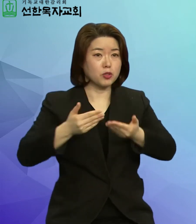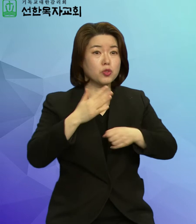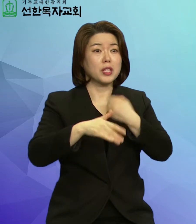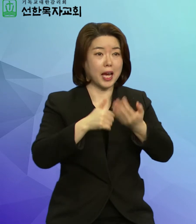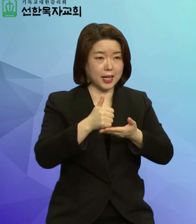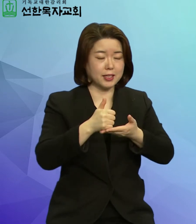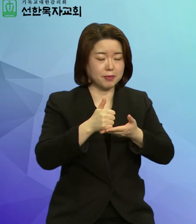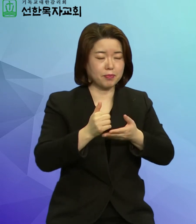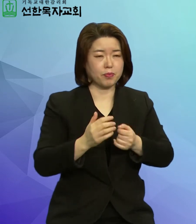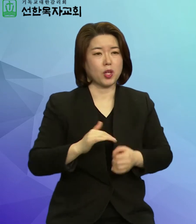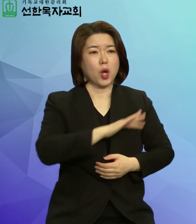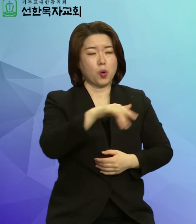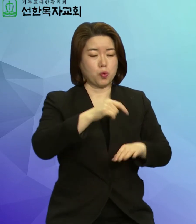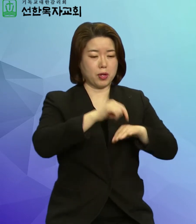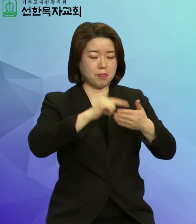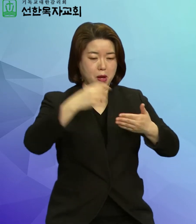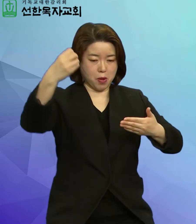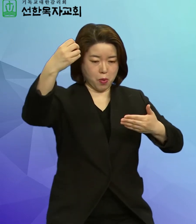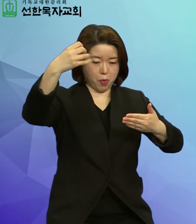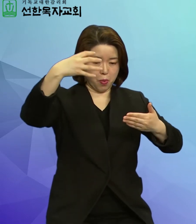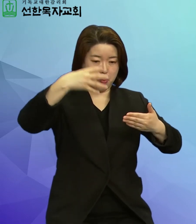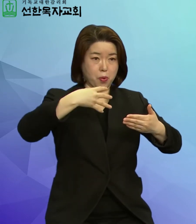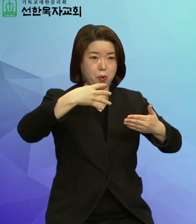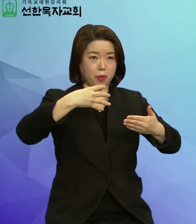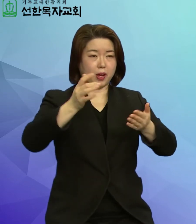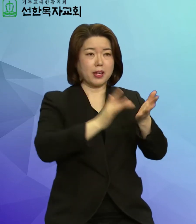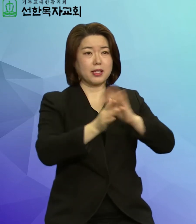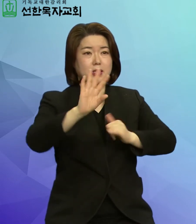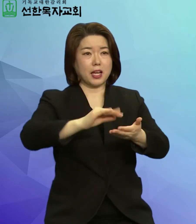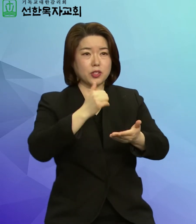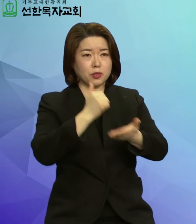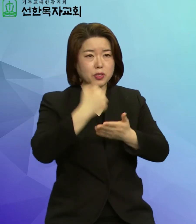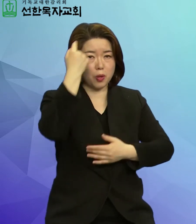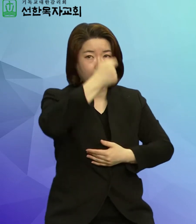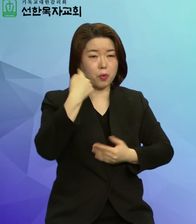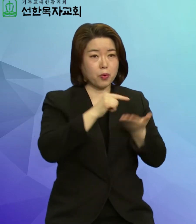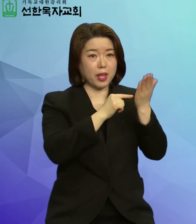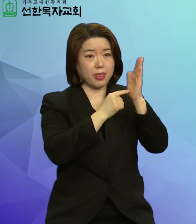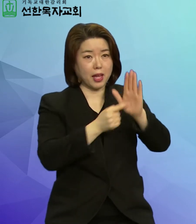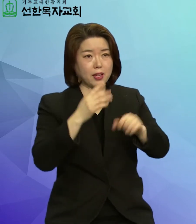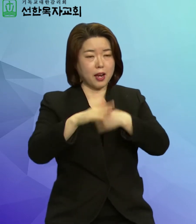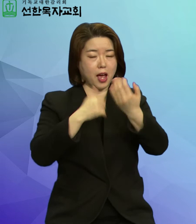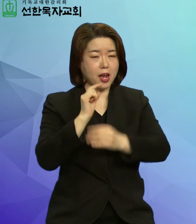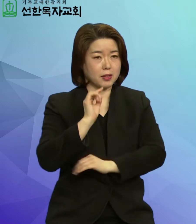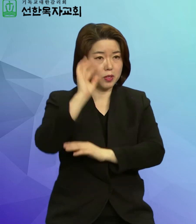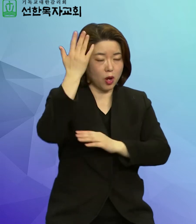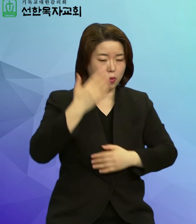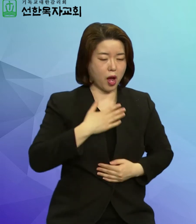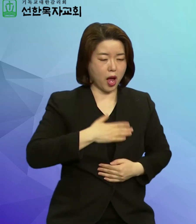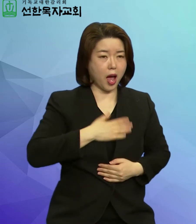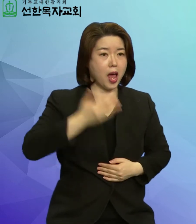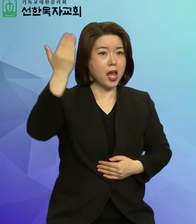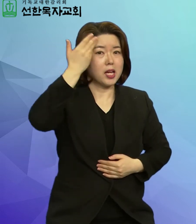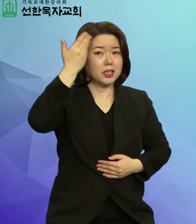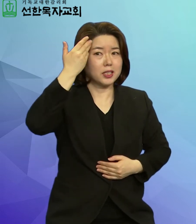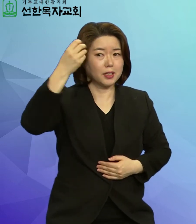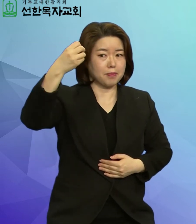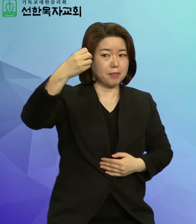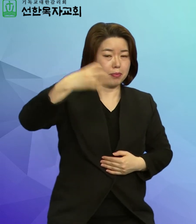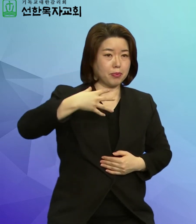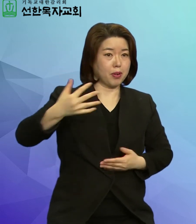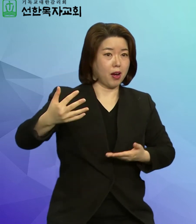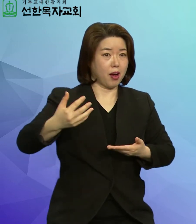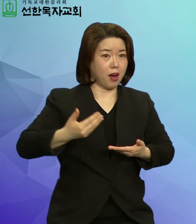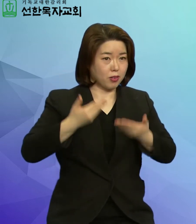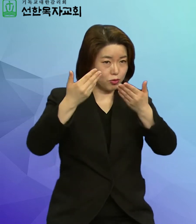말씀하신 하나님께서 우리 마음속을 비추셔서 예수 그리스도의 얼굴에 나타난 하나님의 영광을 아는